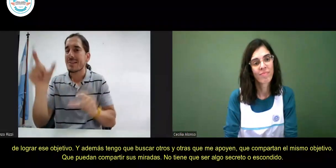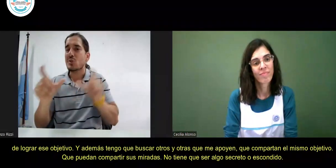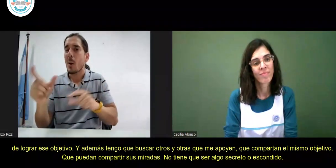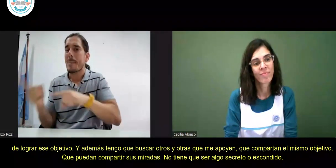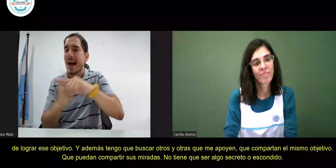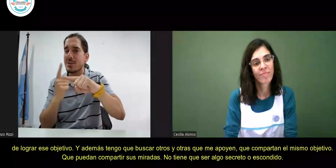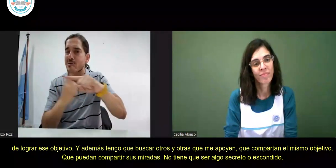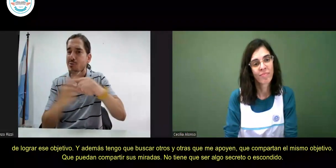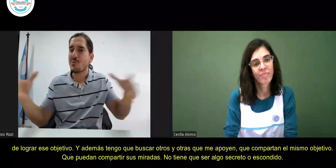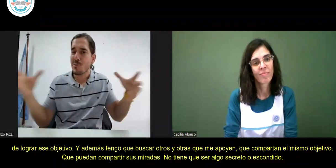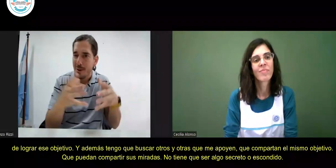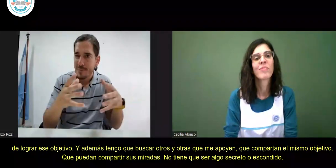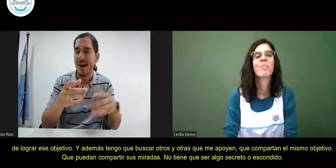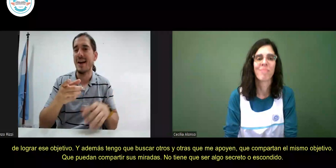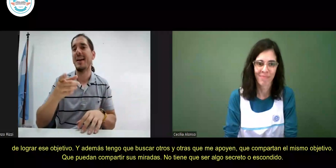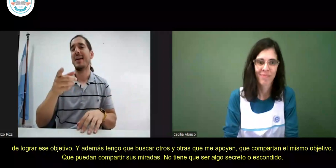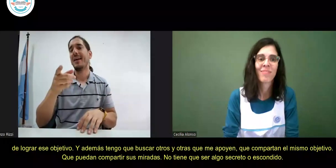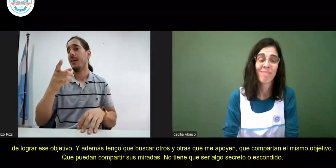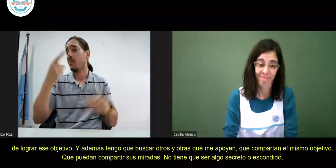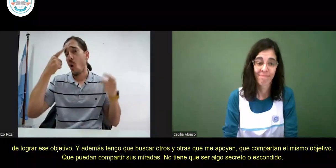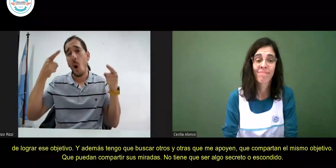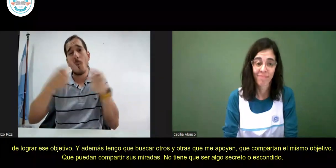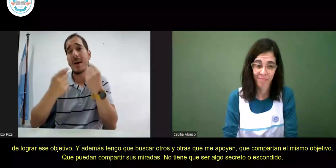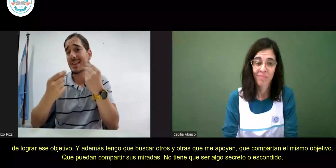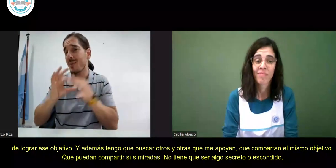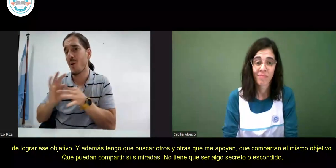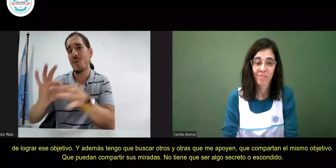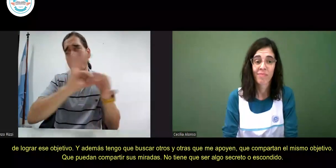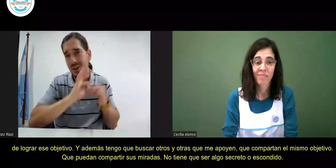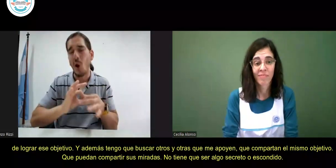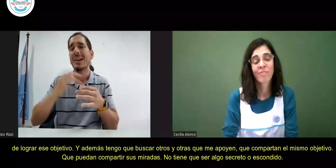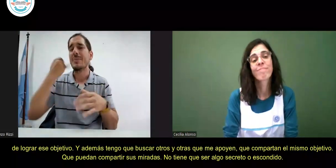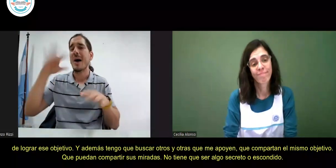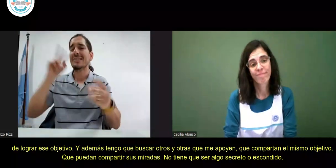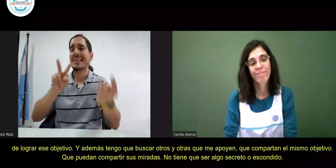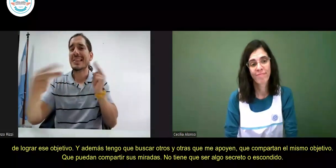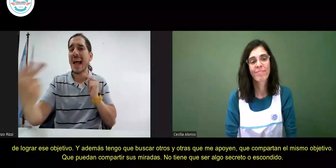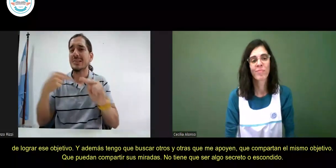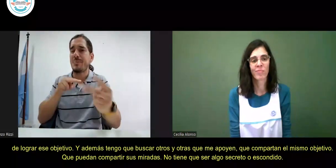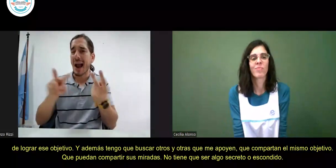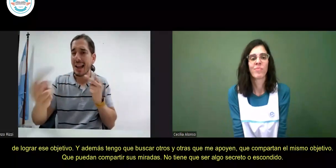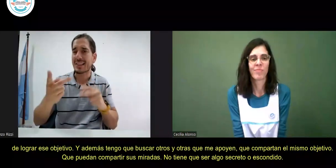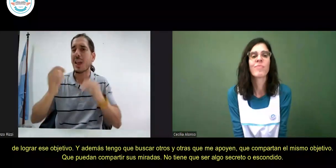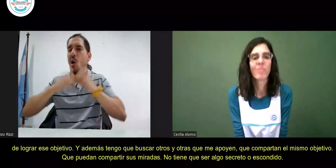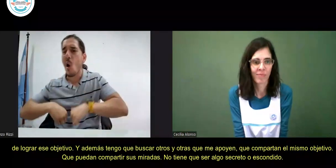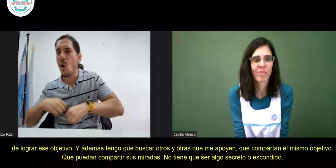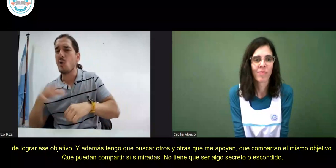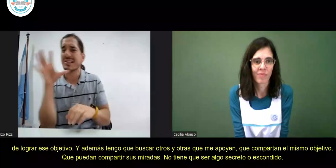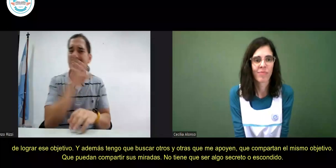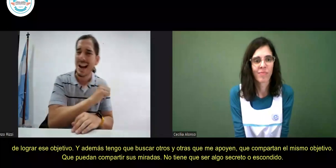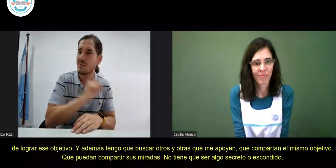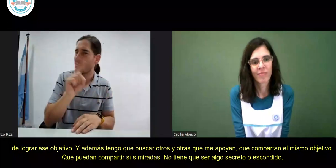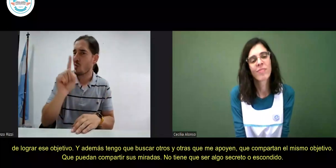Y además tengo que buscar a otros y otras que me apoyen, que compartan el mismo objetivo, que puedan compartir sus